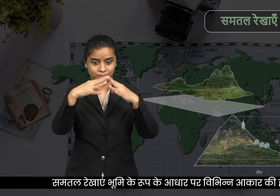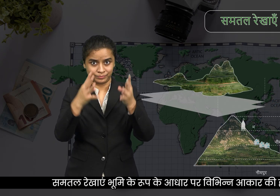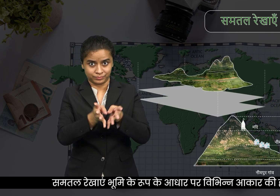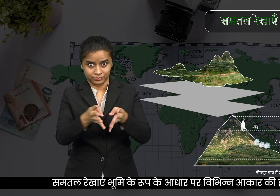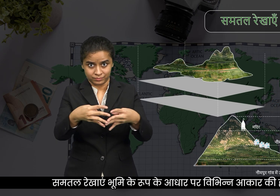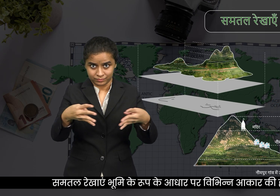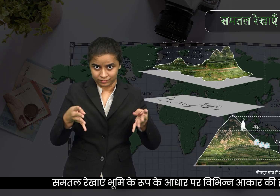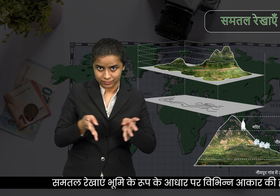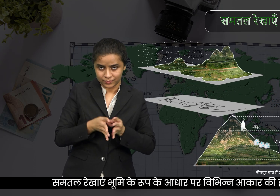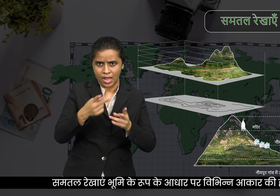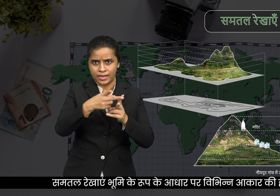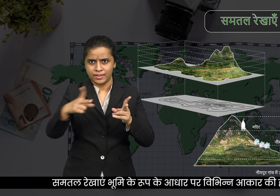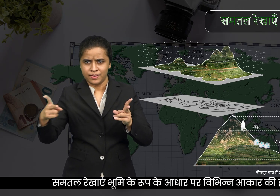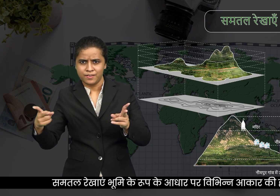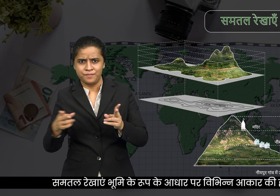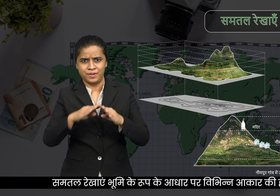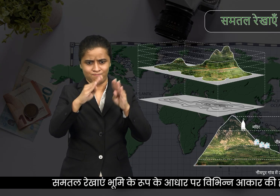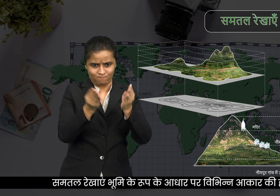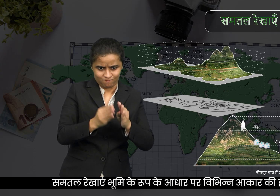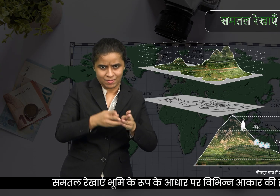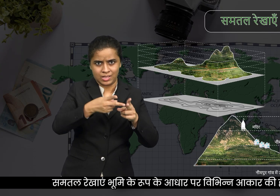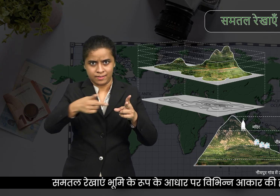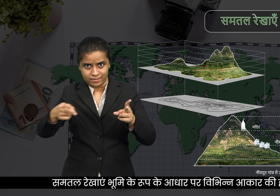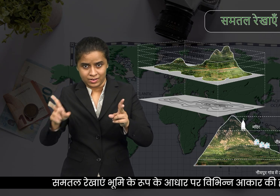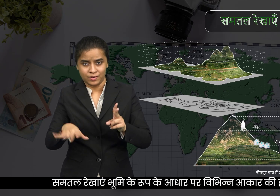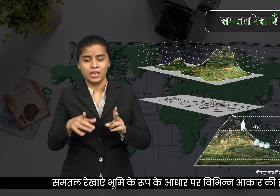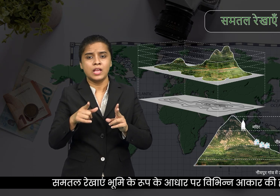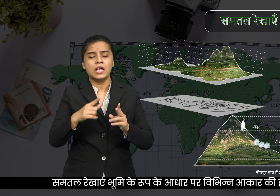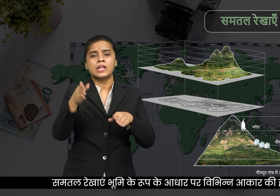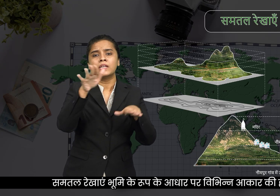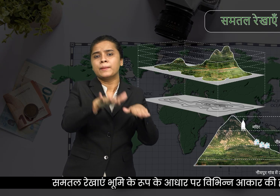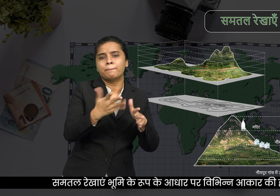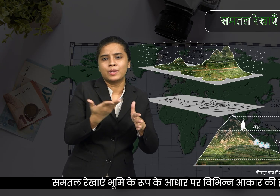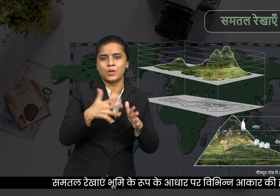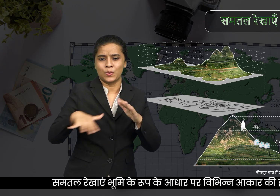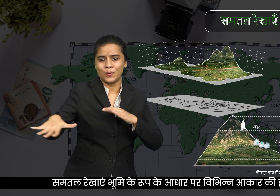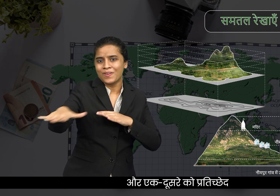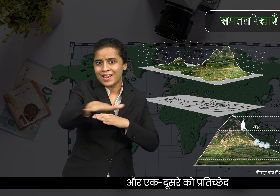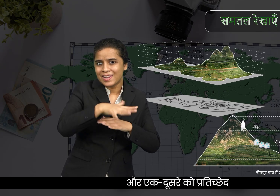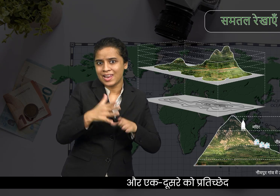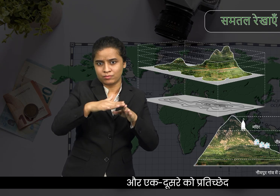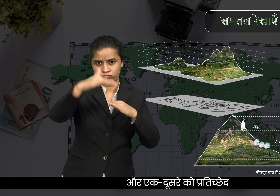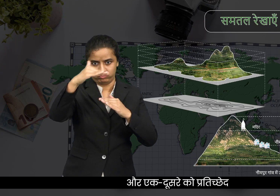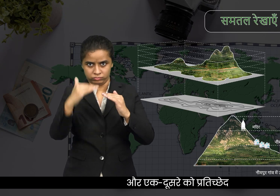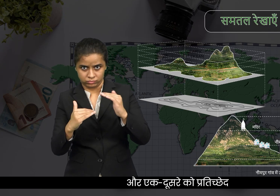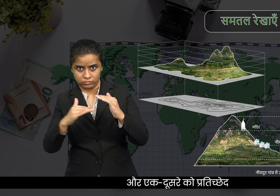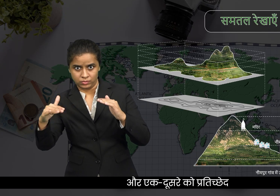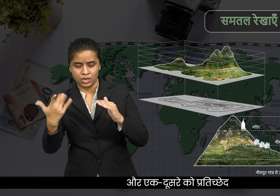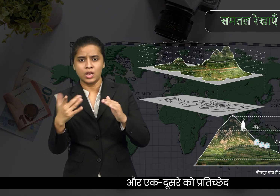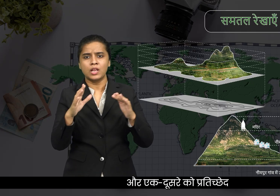समतल रेखाएं भूमि के रूप के आधार पर विभिन्न आकार की होती है और एक दूसरे को